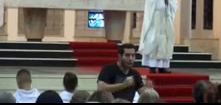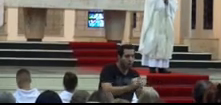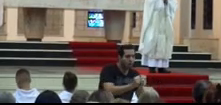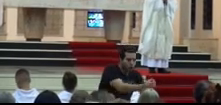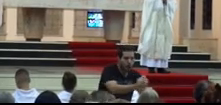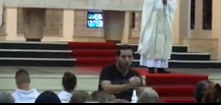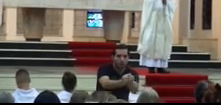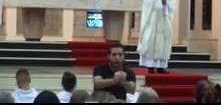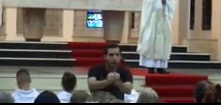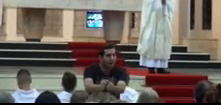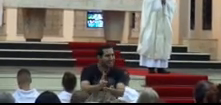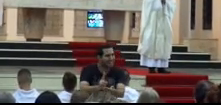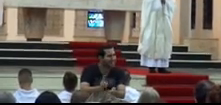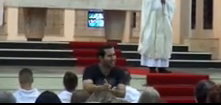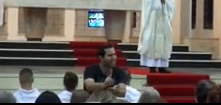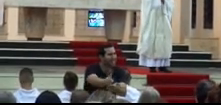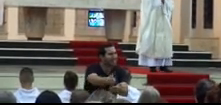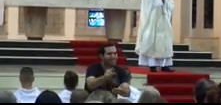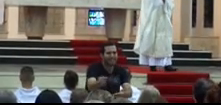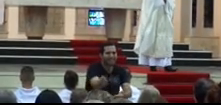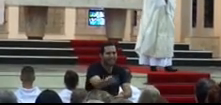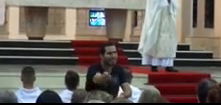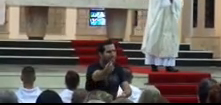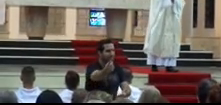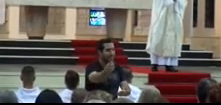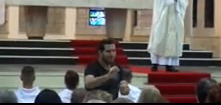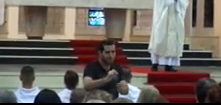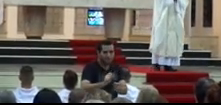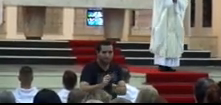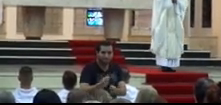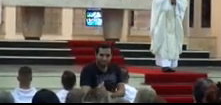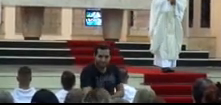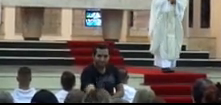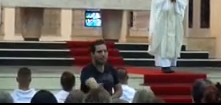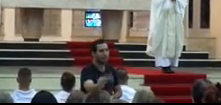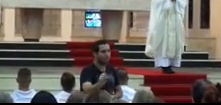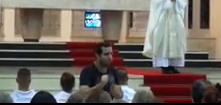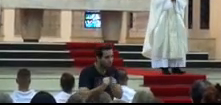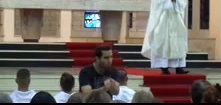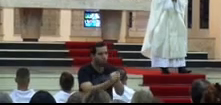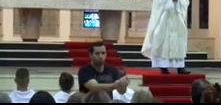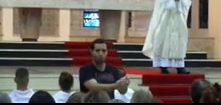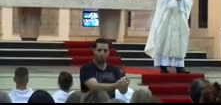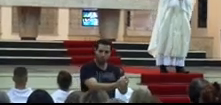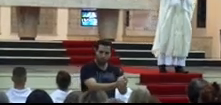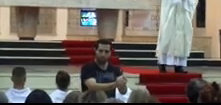logo no início, o evangelho de João, segundo João,